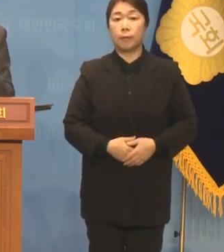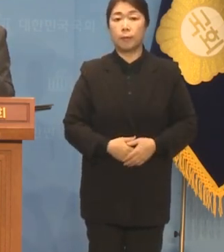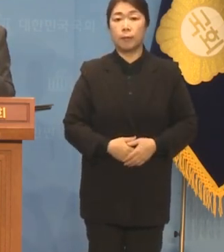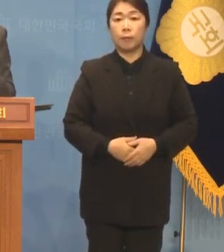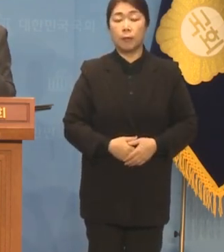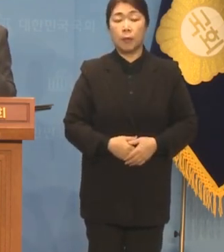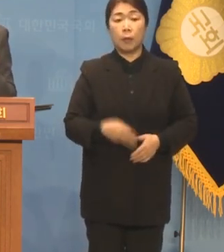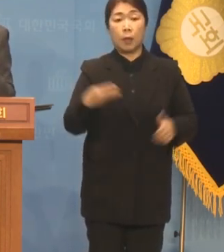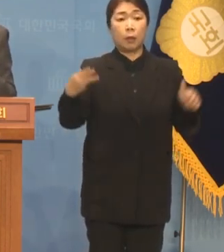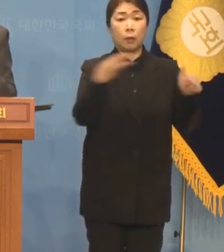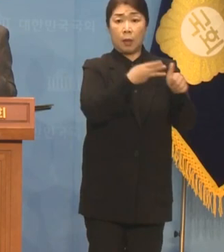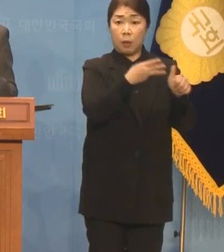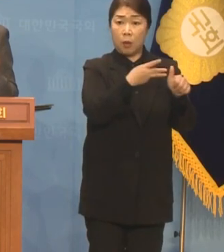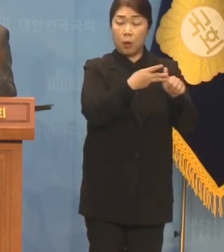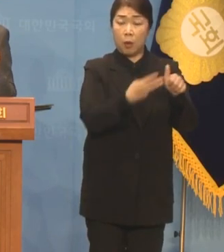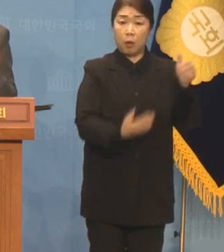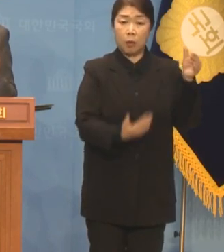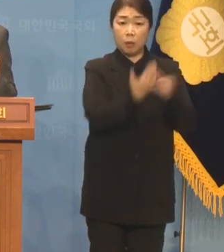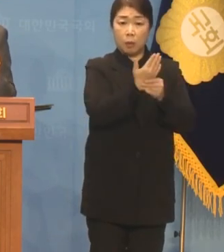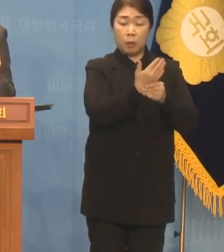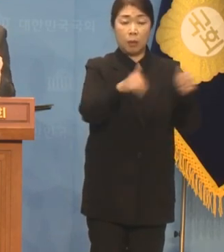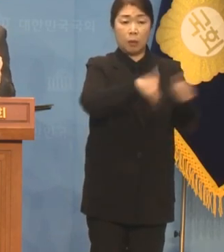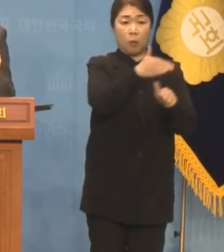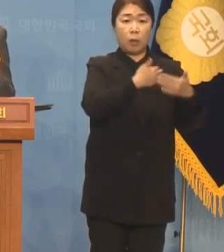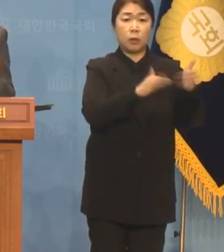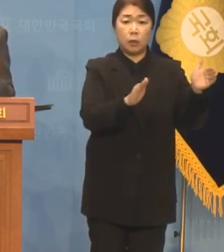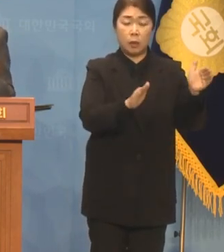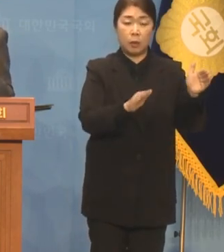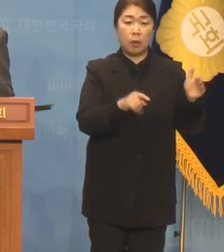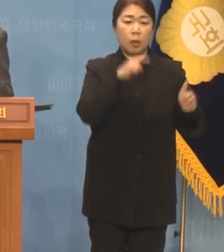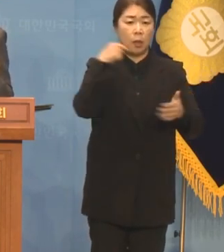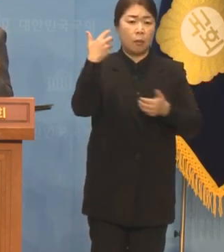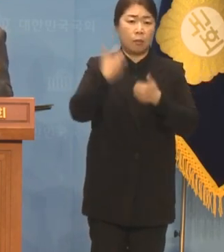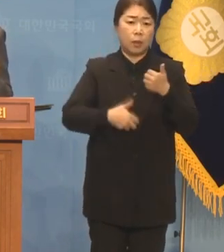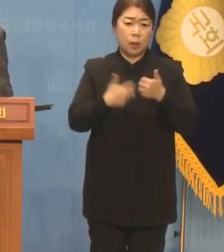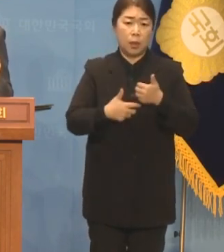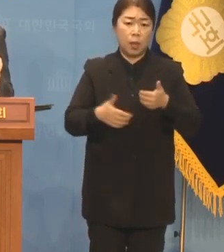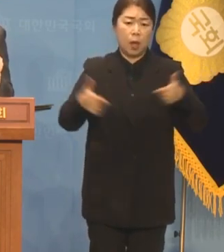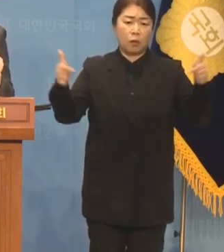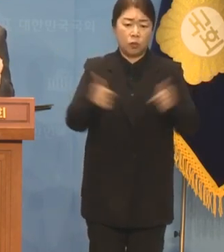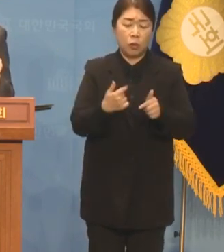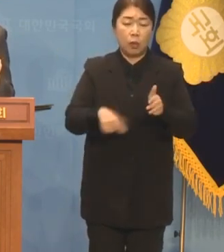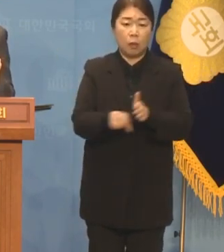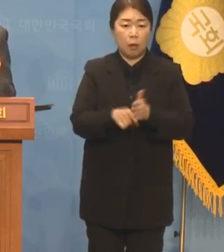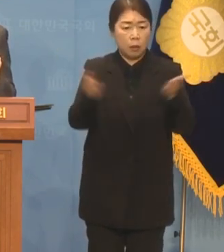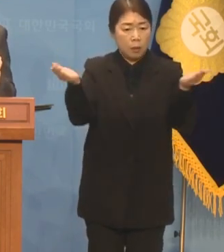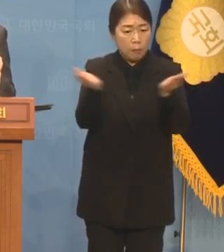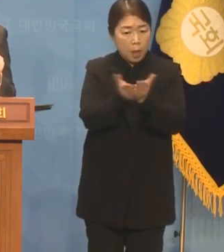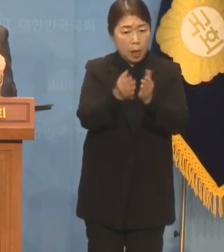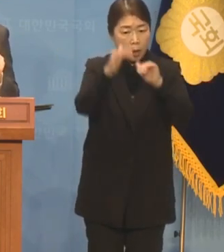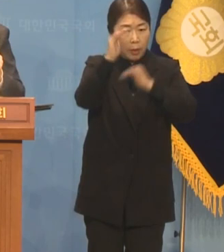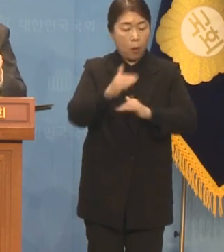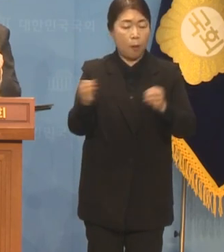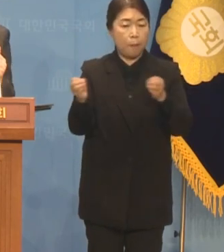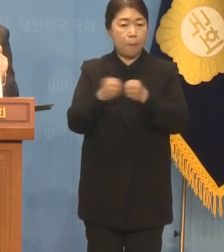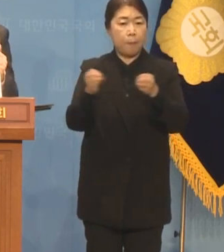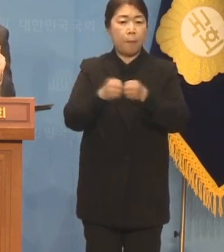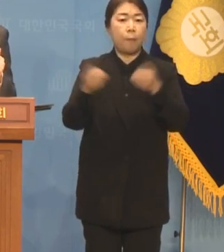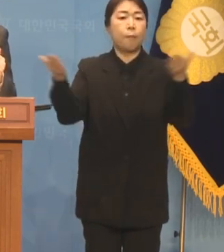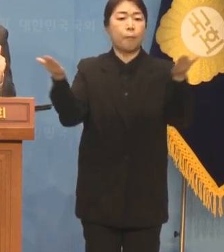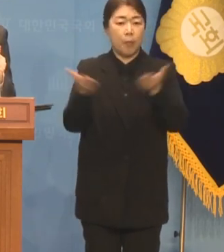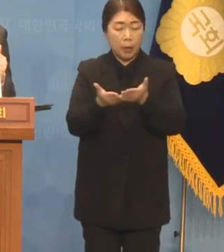상황실에서 출혈이 적다라는 이 부분에 부합하도록 하기 위해서 현장의 출혈